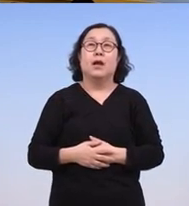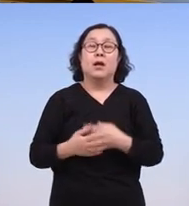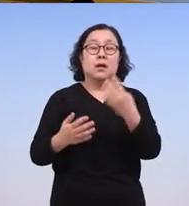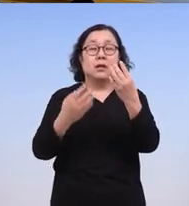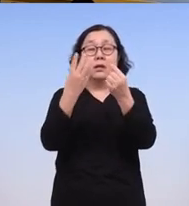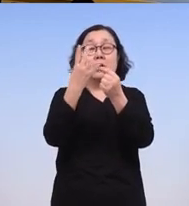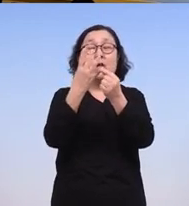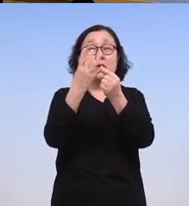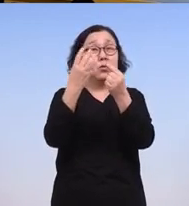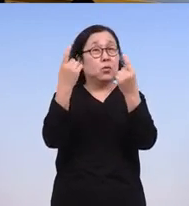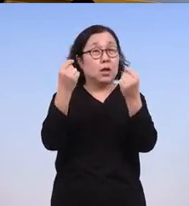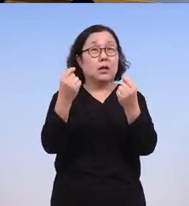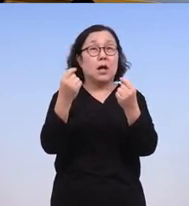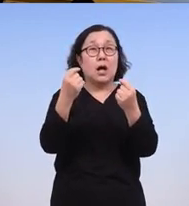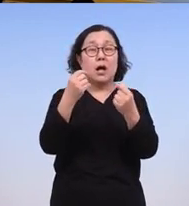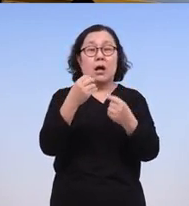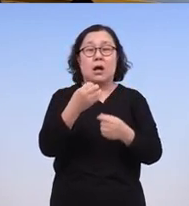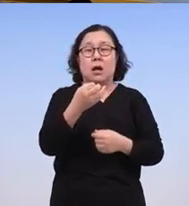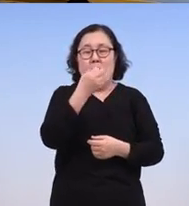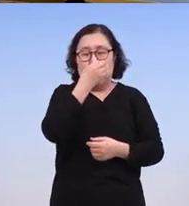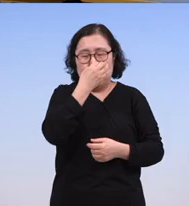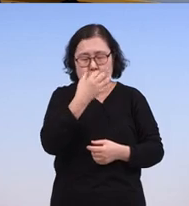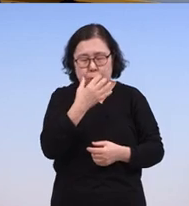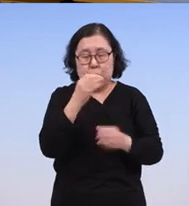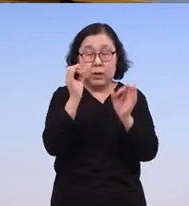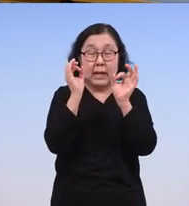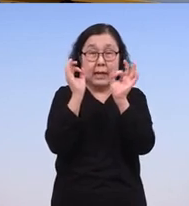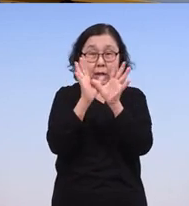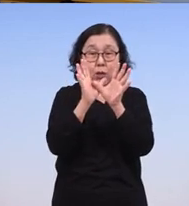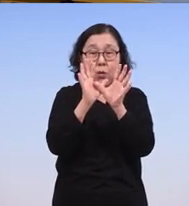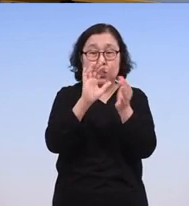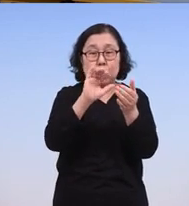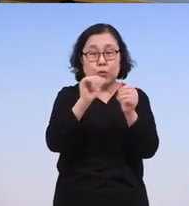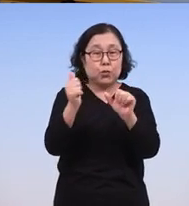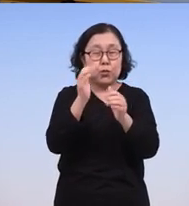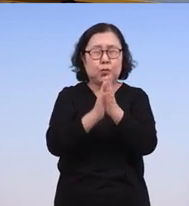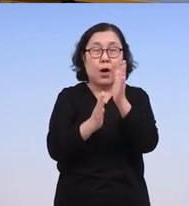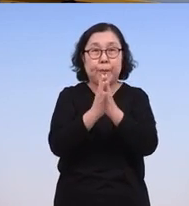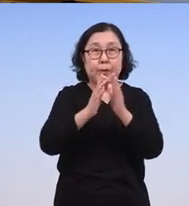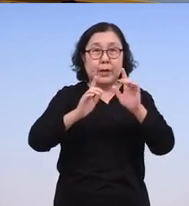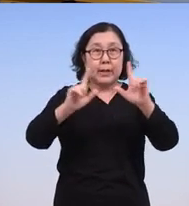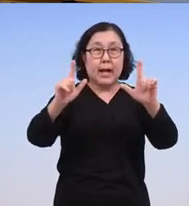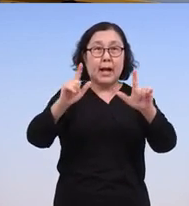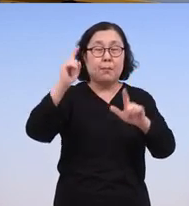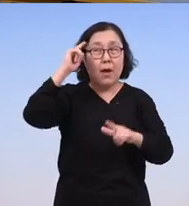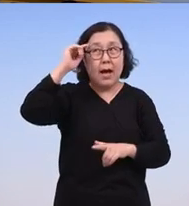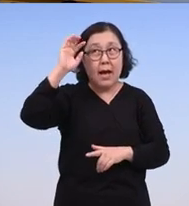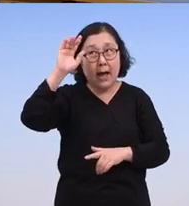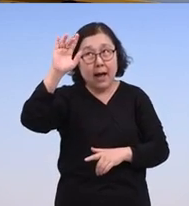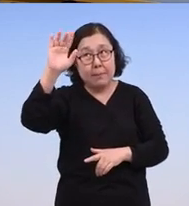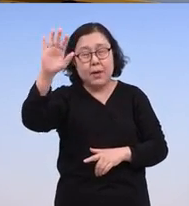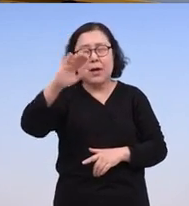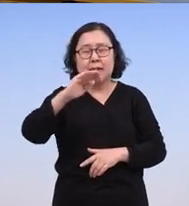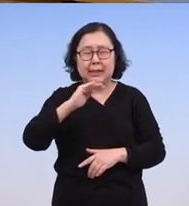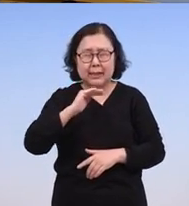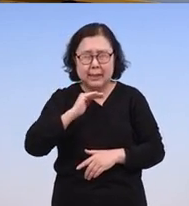살리로다. 4절도 똑같습니다. 한숨 가시고 죽음 없는